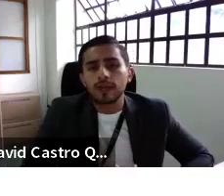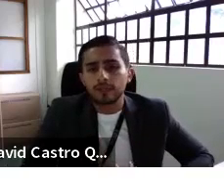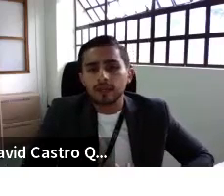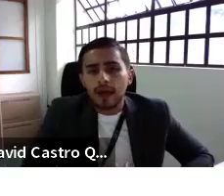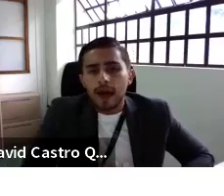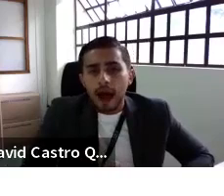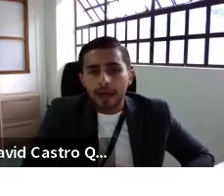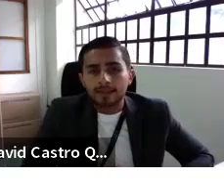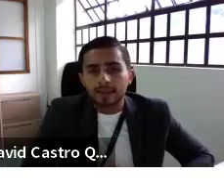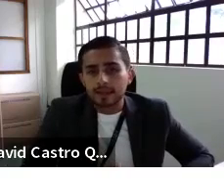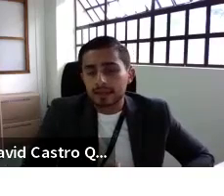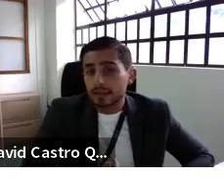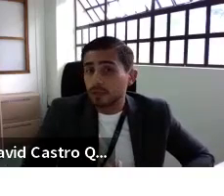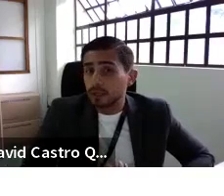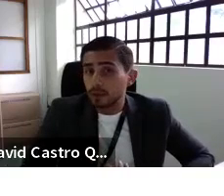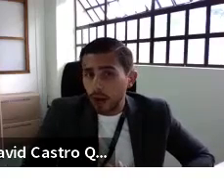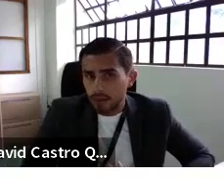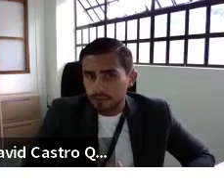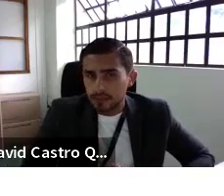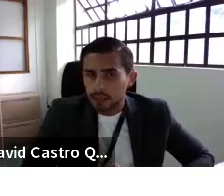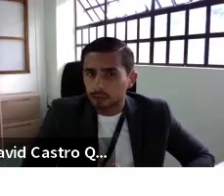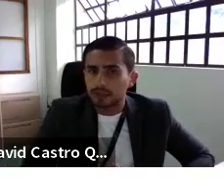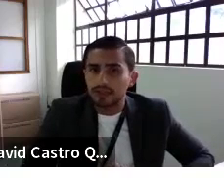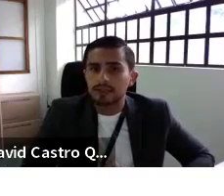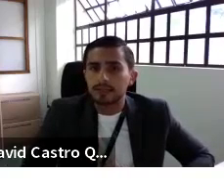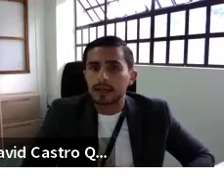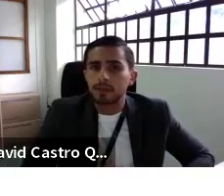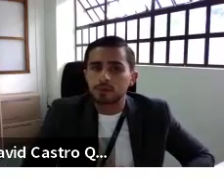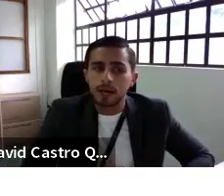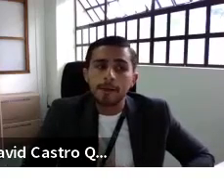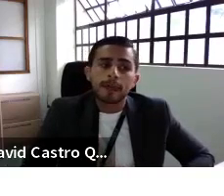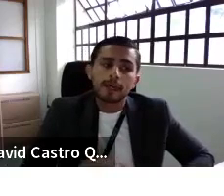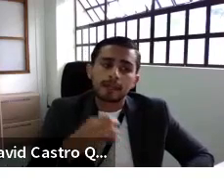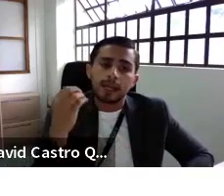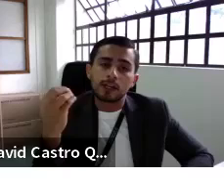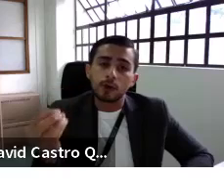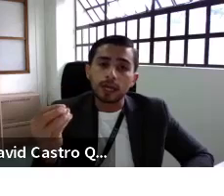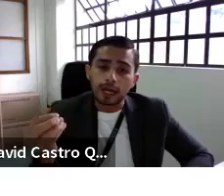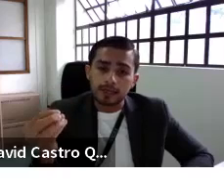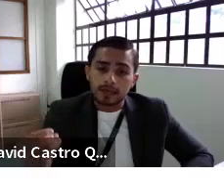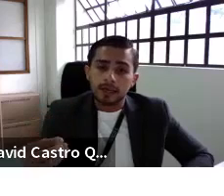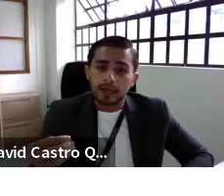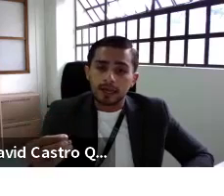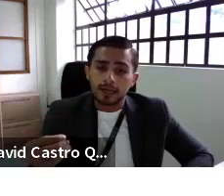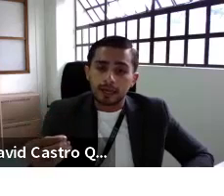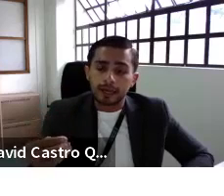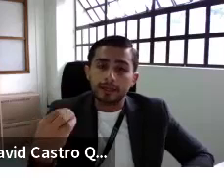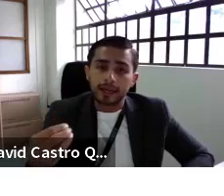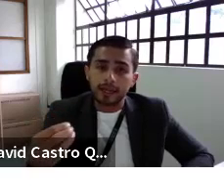tienden a entenderse desde el individual cierto a entenderse desde la persona y desde las lógicas que tiene